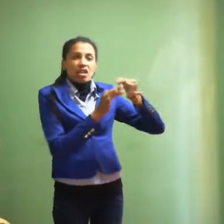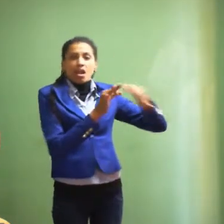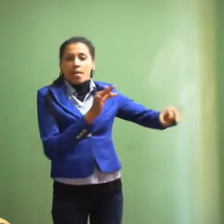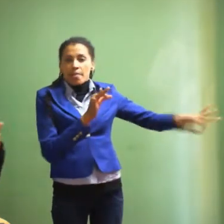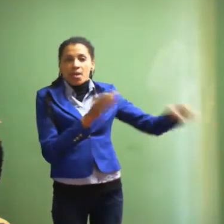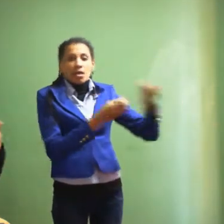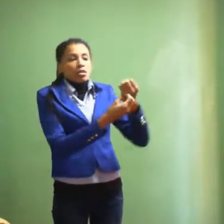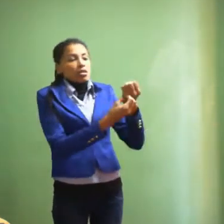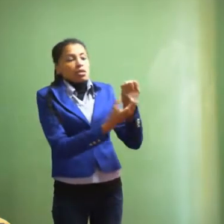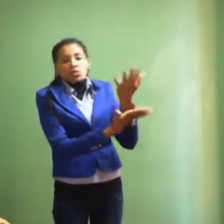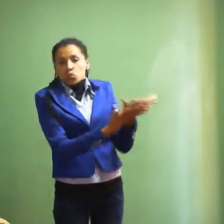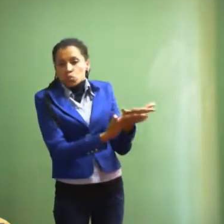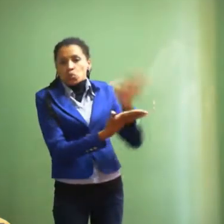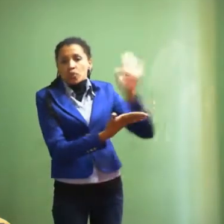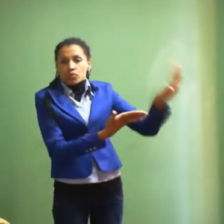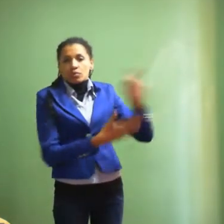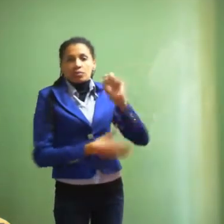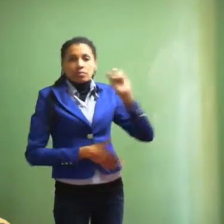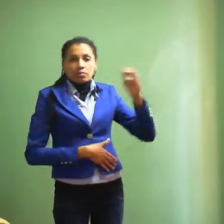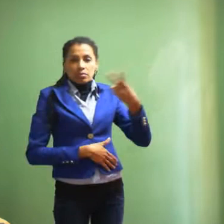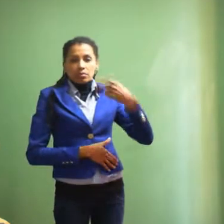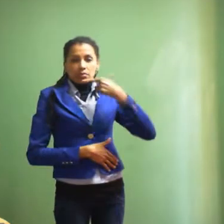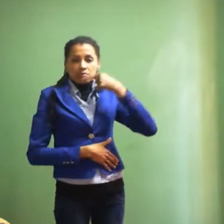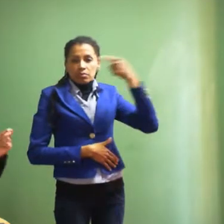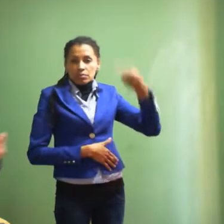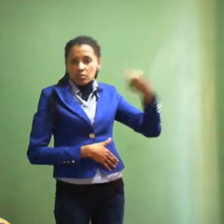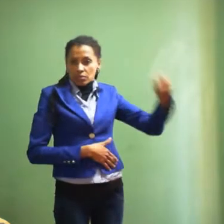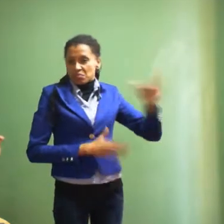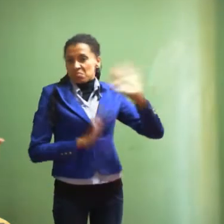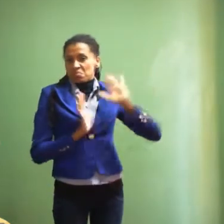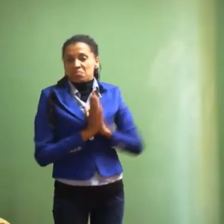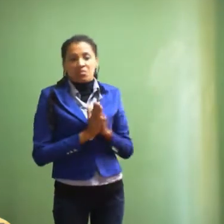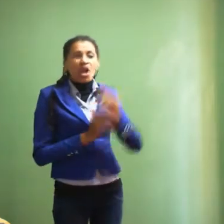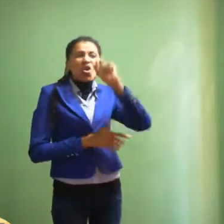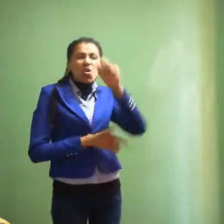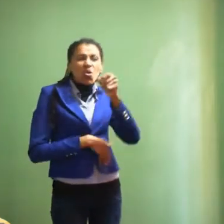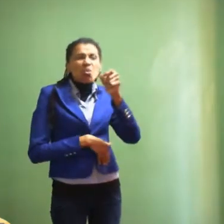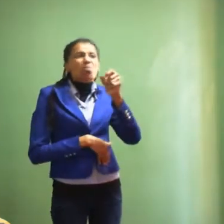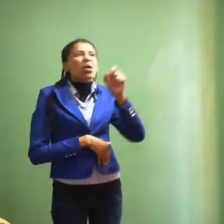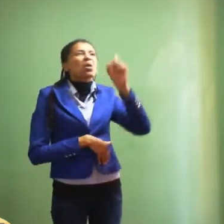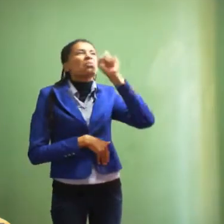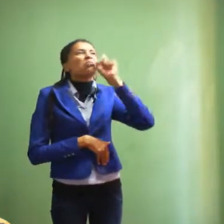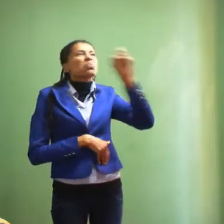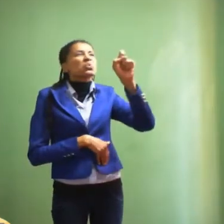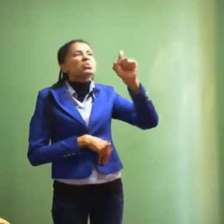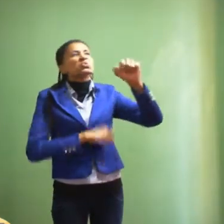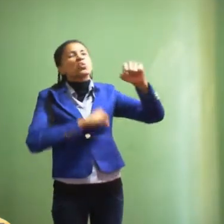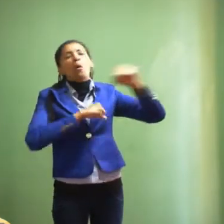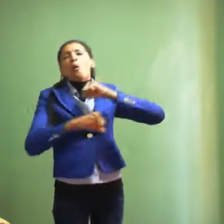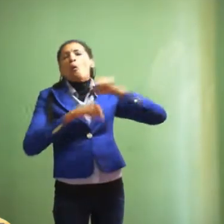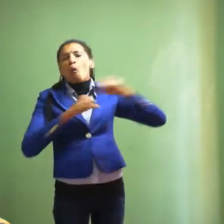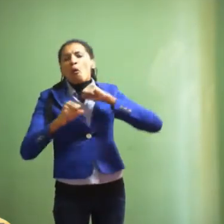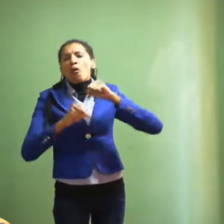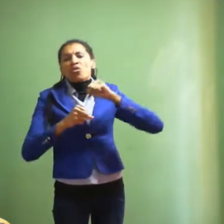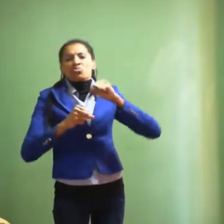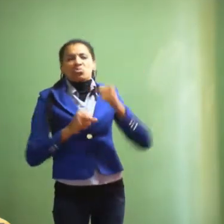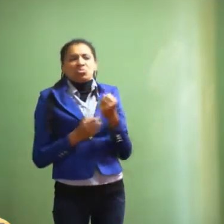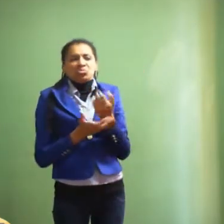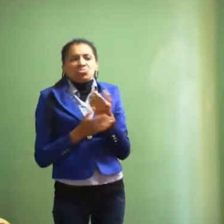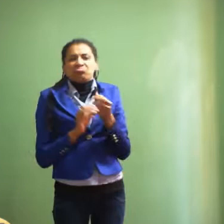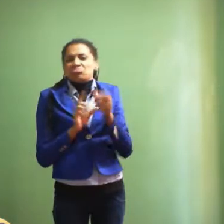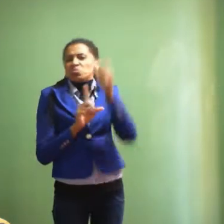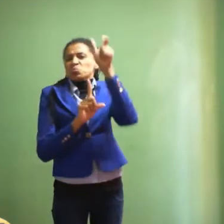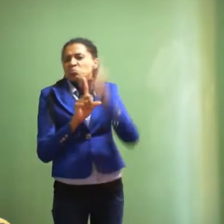gramaticales y aspectos de todas las comas, todos los verbos, todo lo que tiene que ver con la gramática.